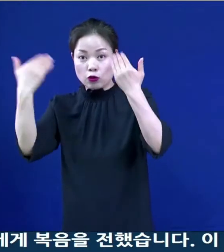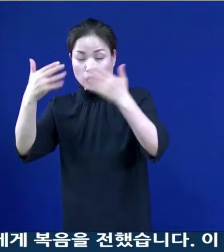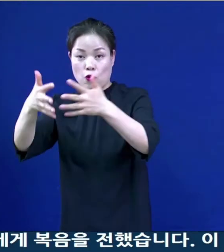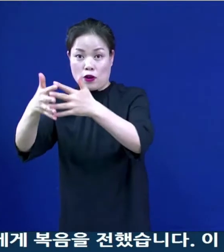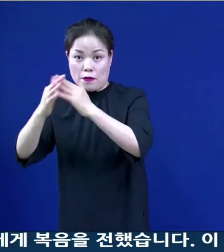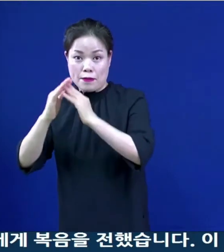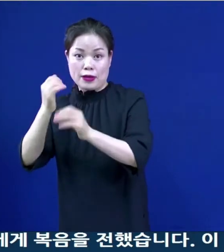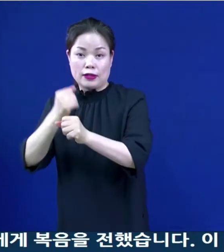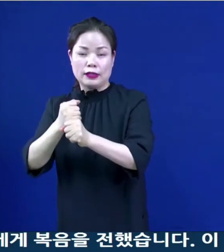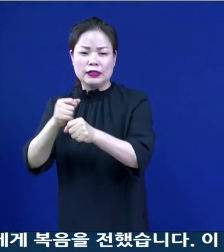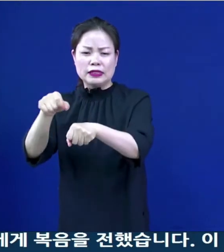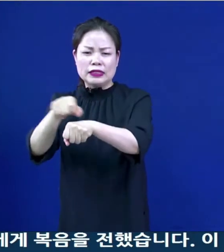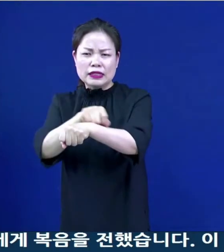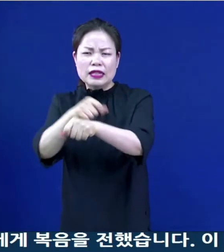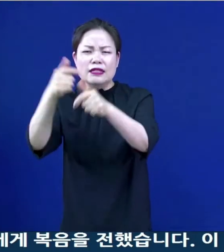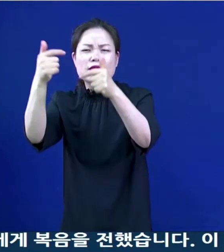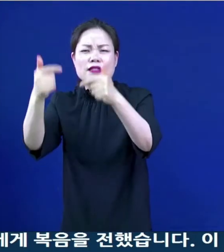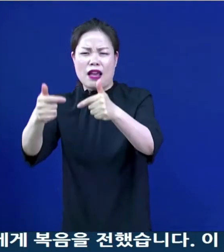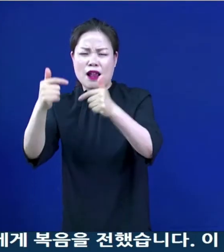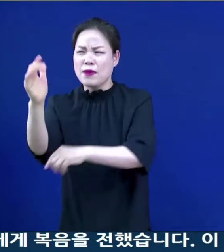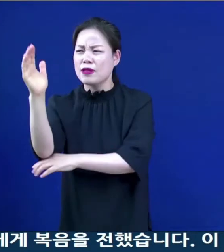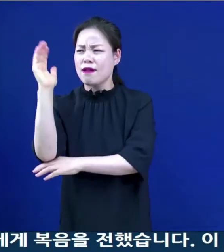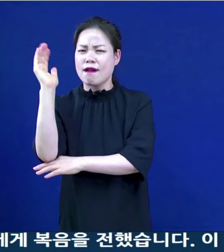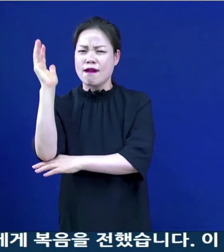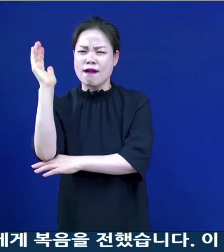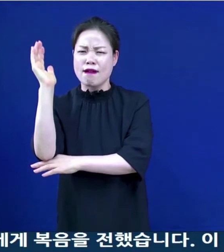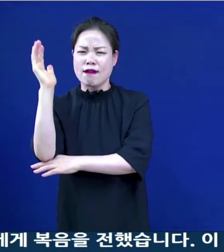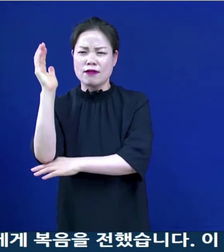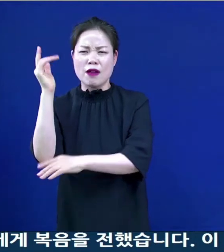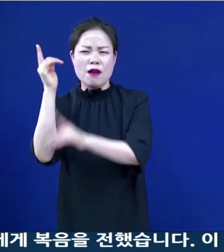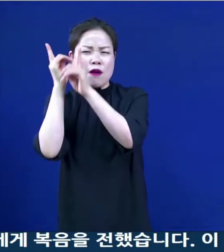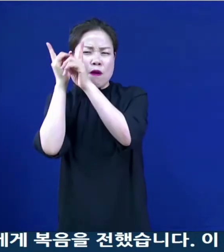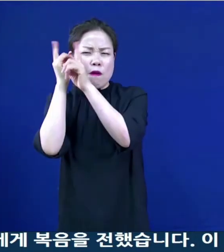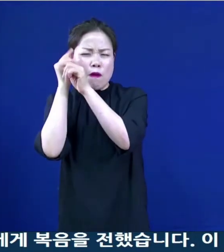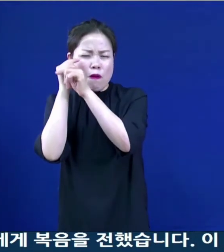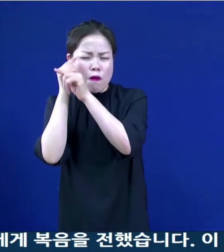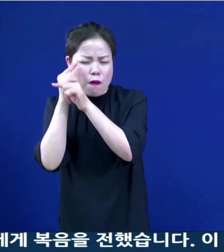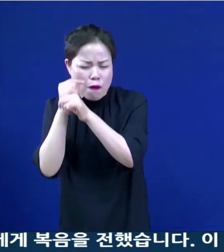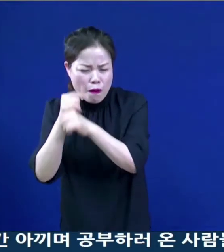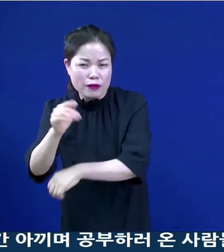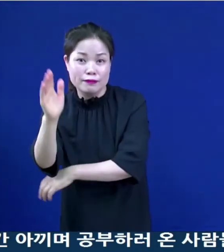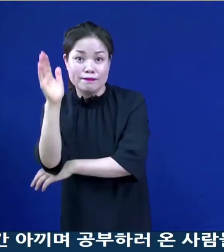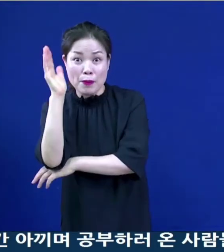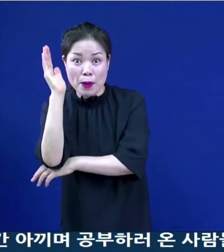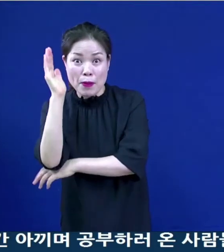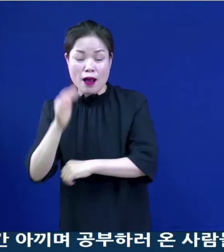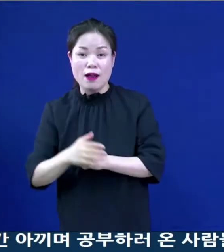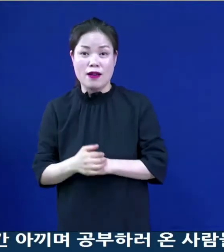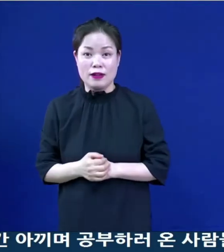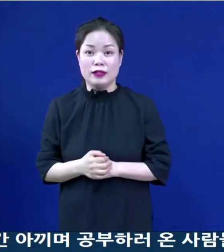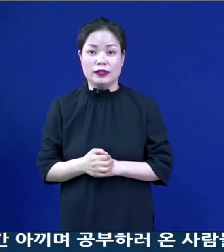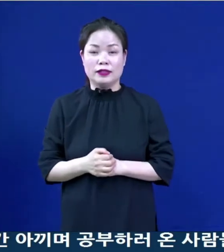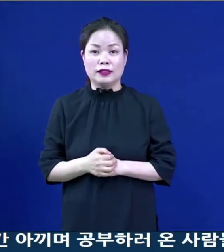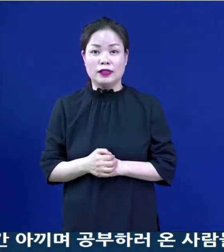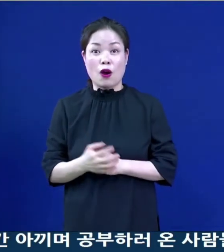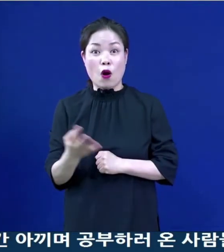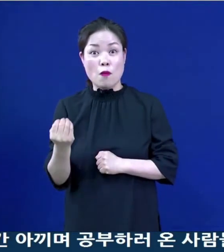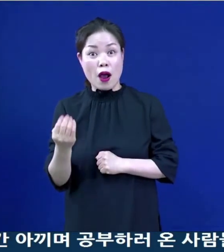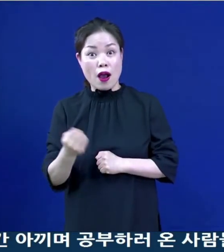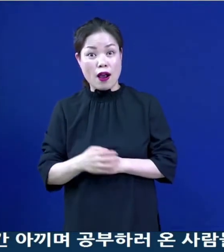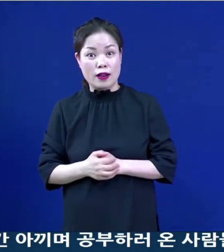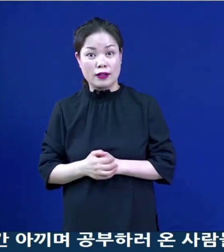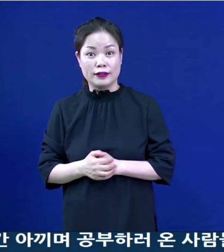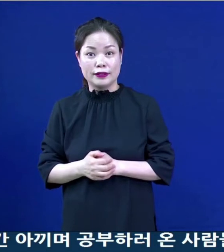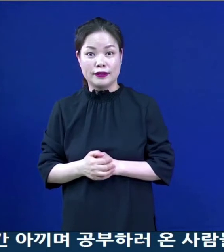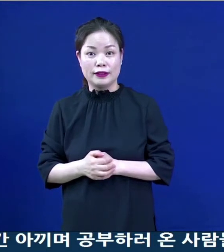특징이 뭐냐면 날마다 강론했습니다. 날마다 쉬지 않고 강론하고, 날마다 강론을 했고, 얼마간